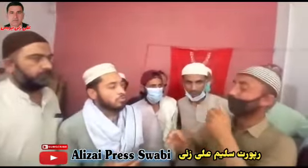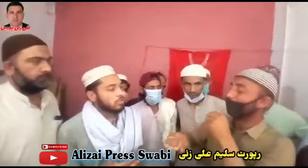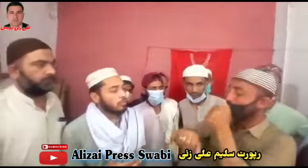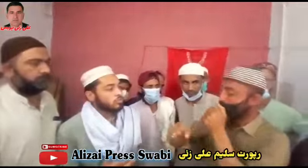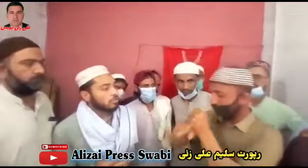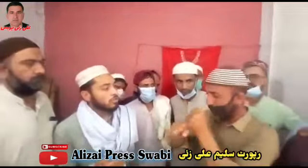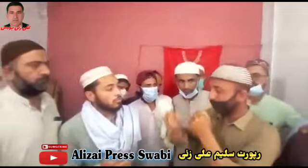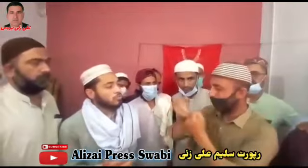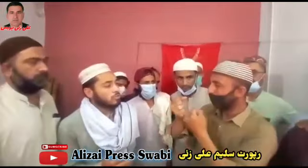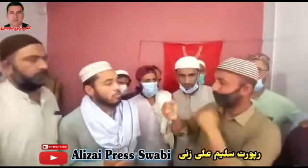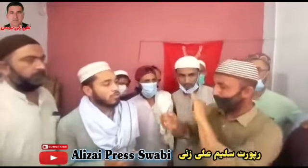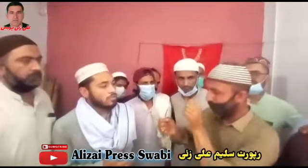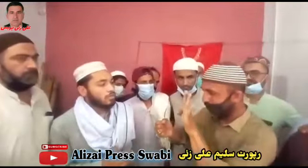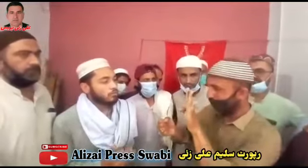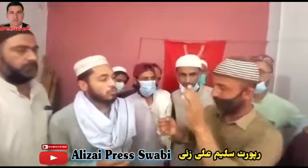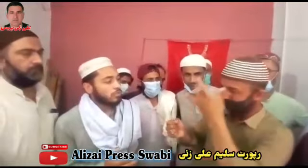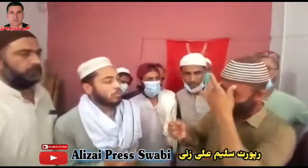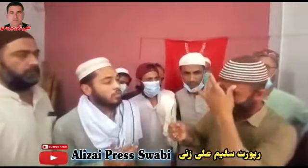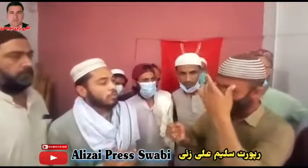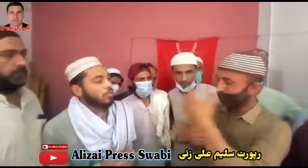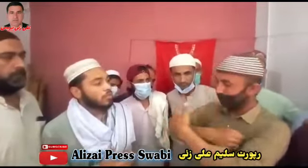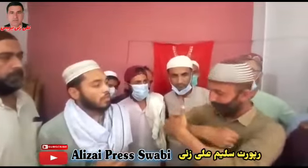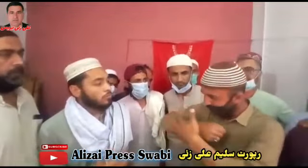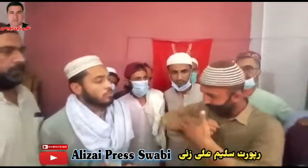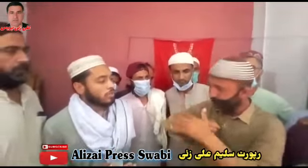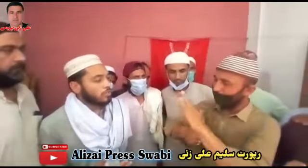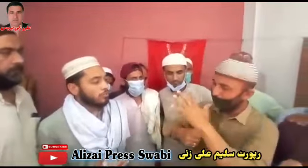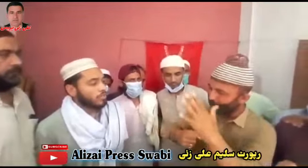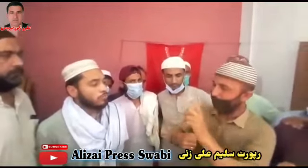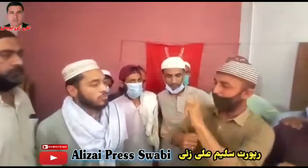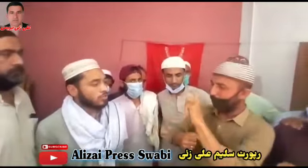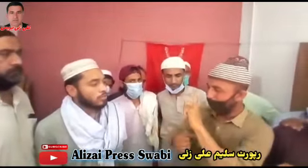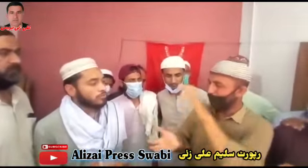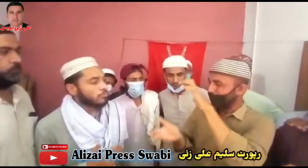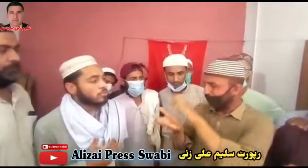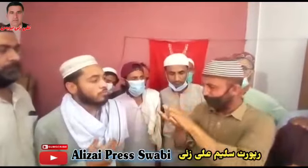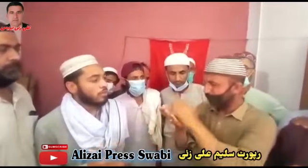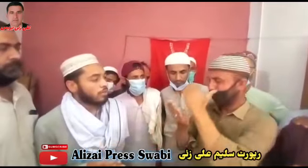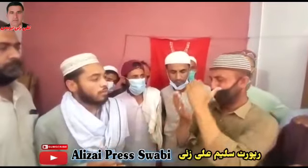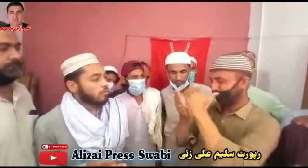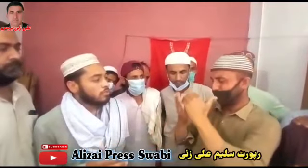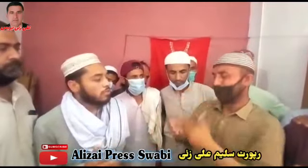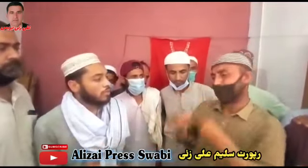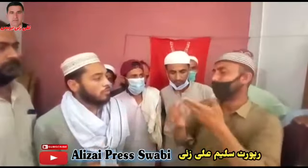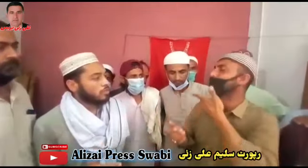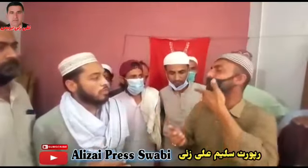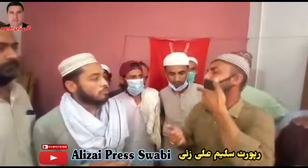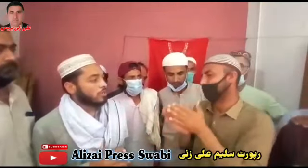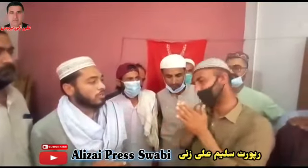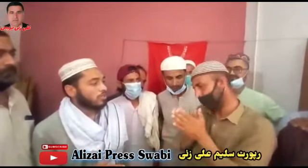جی چې لکه موږ سره که نور سنې لکه دا زکات وشر دا تدی دا دغه موږ سره کېږي، امداد موږ سره کېږي. نو زموږ چې کوم دا لکه زندگی نه دا لکه زموږ خیر خدمت